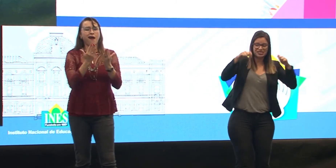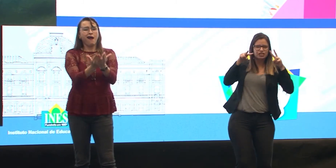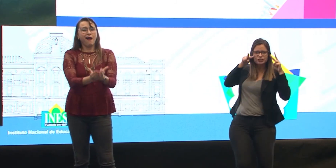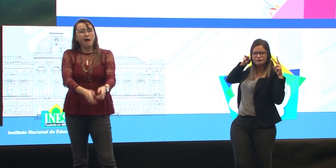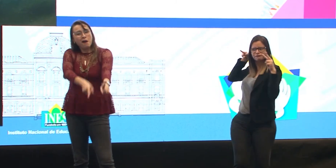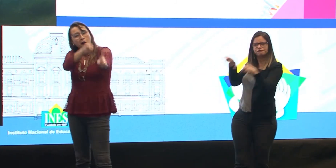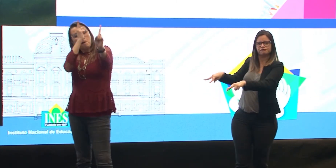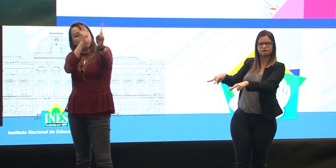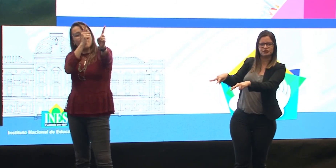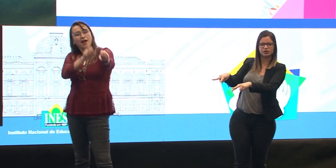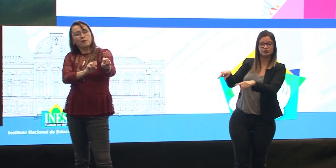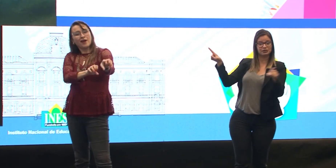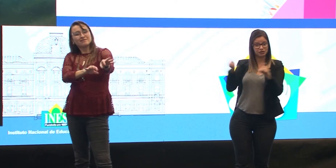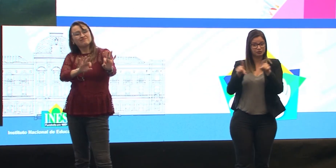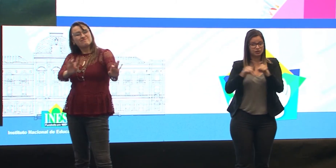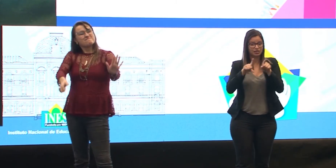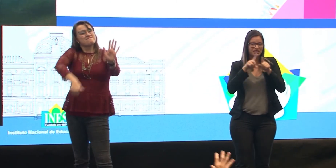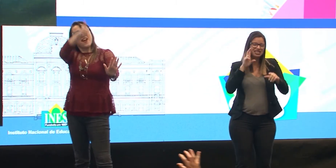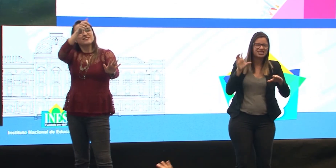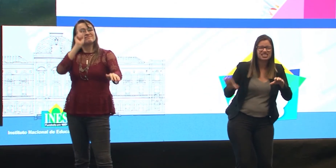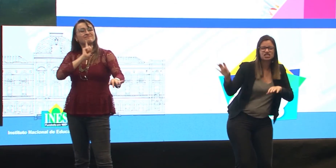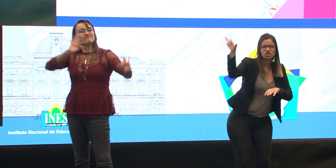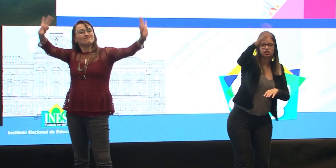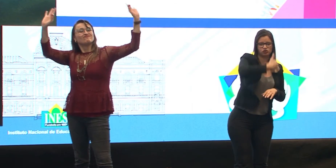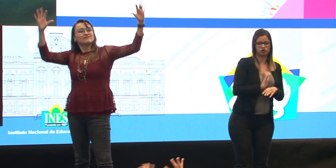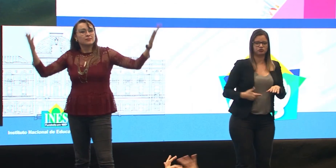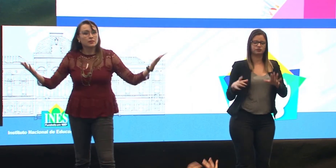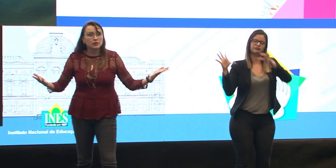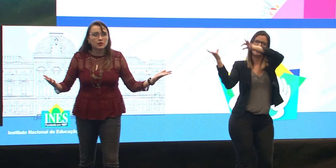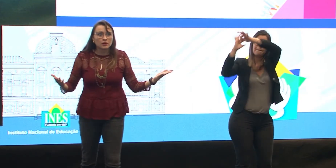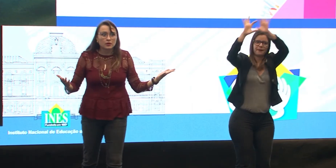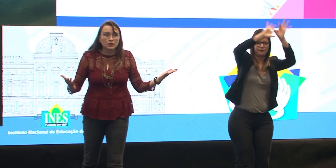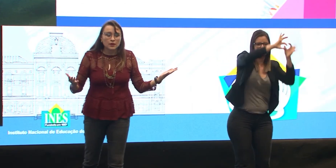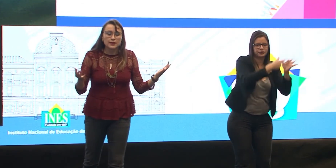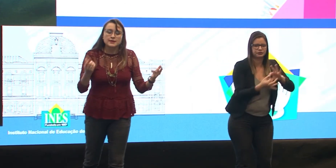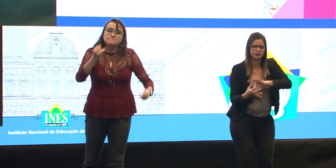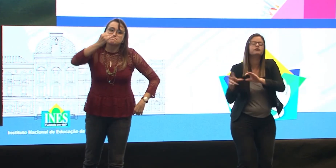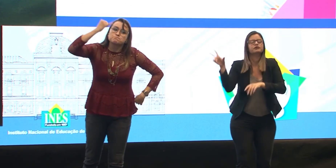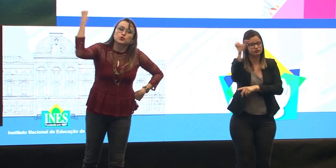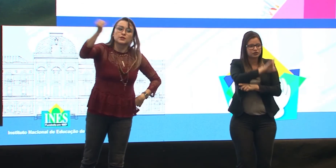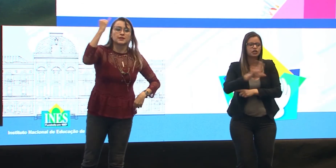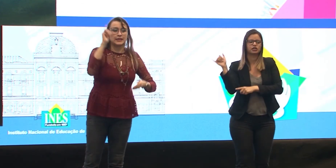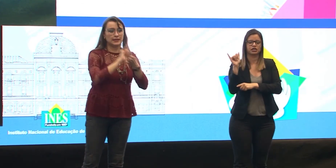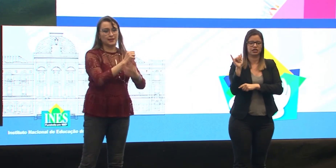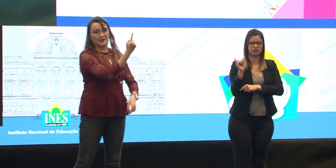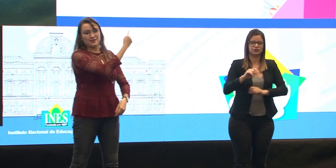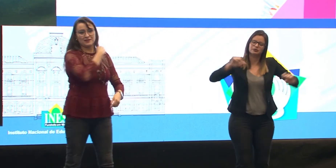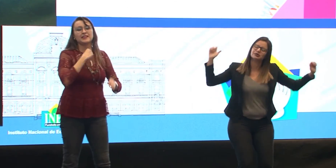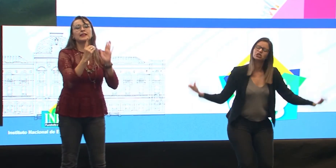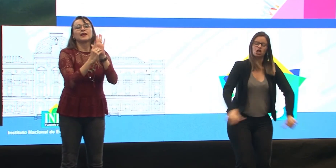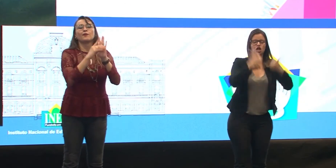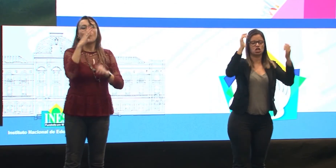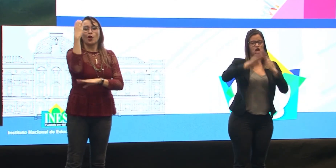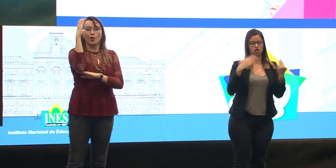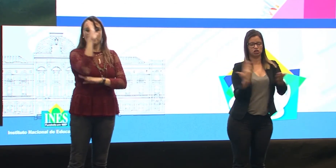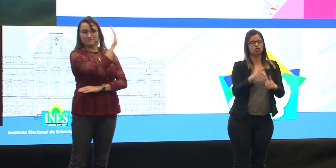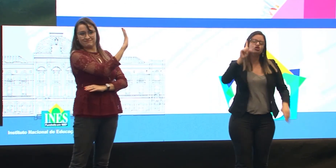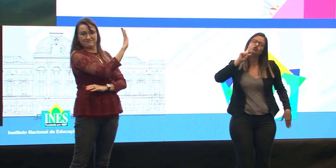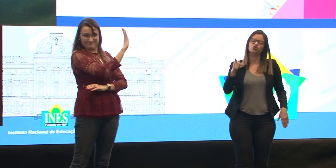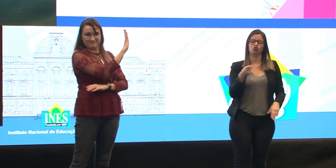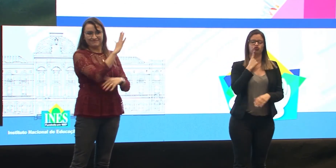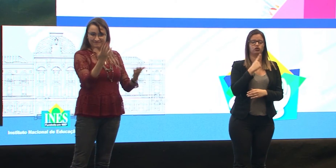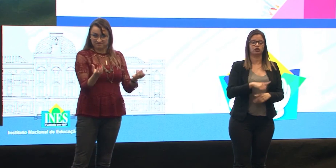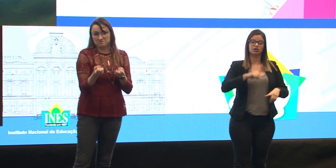de uma rede de apoio, e isso foi instituída pelo governo da Colômbia para que a gente consiga trabalhar e mirar